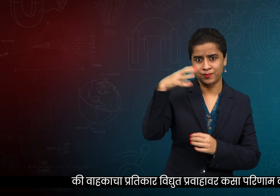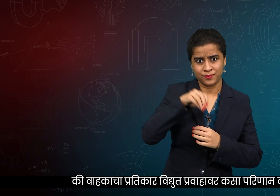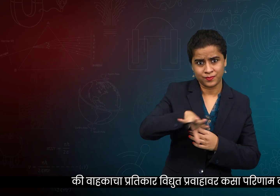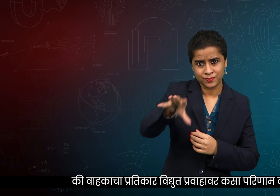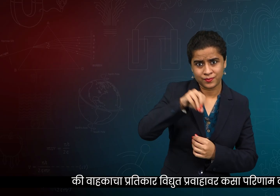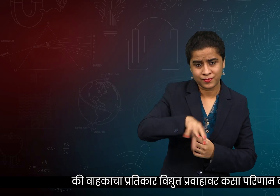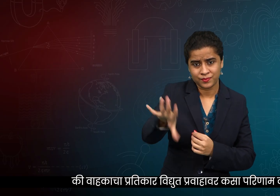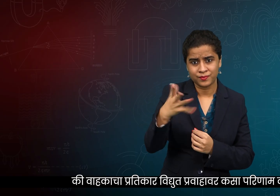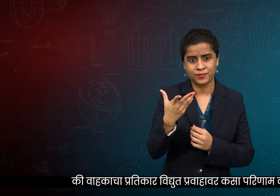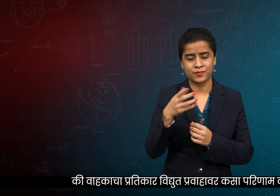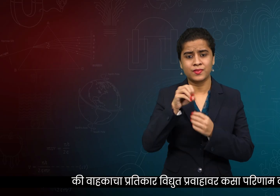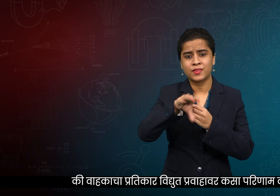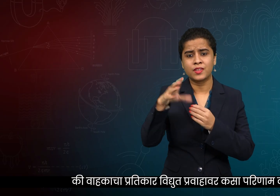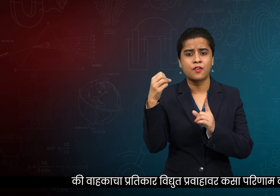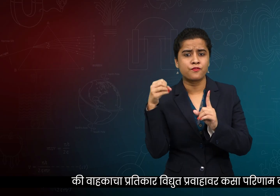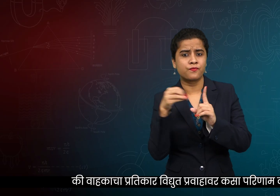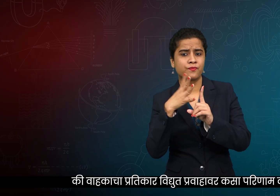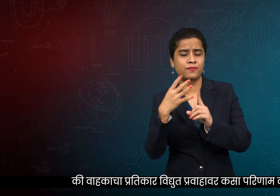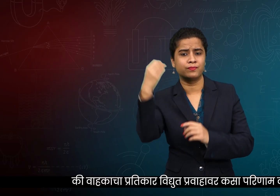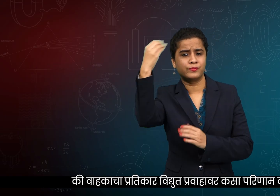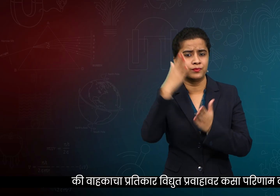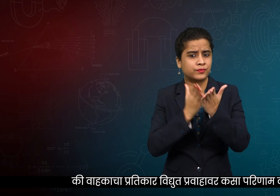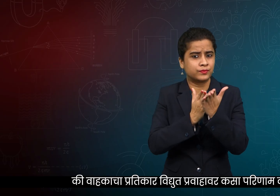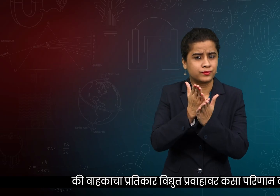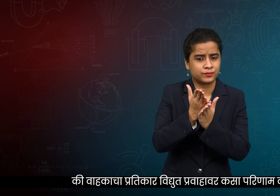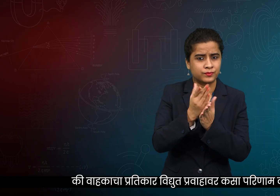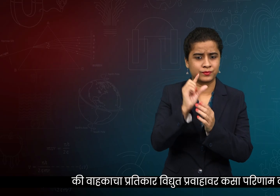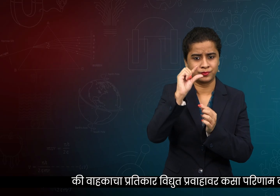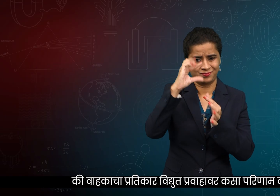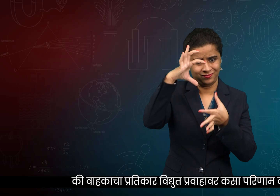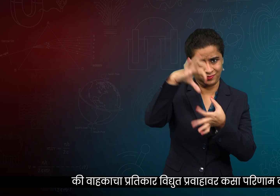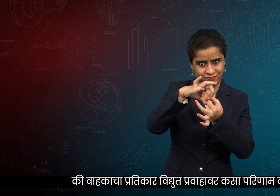की वाहकाचा प्रतिकार विद्युत प्रवाहावर कसा परिणाम करतो.